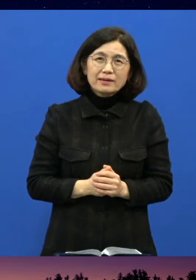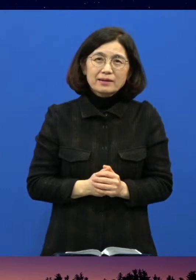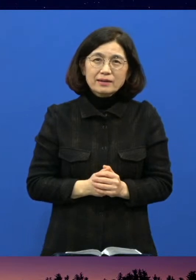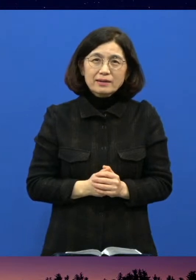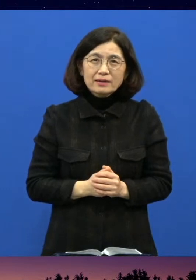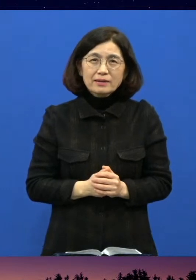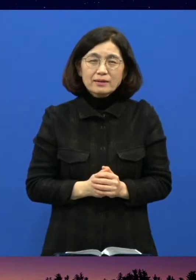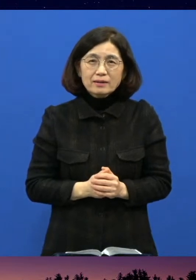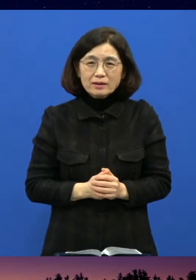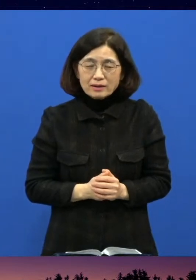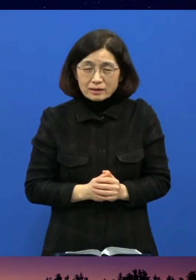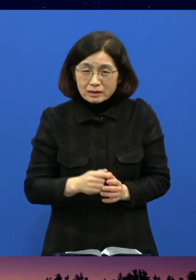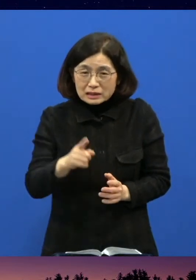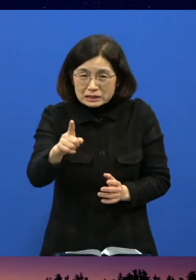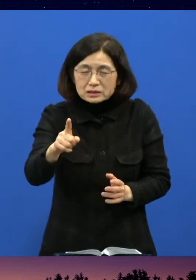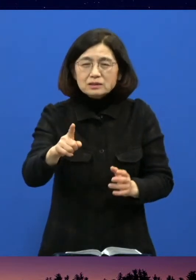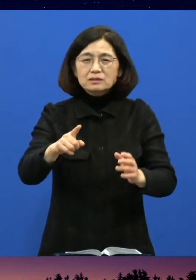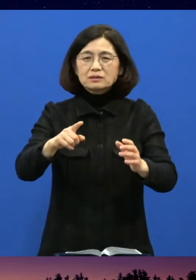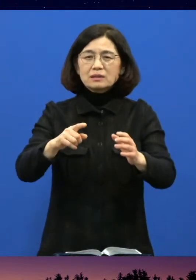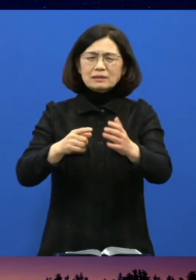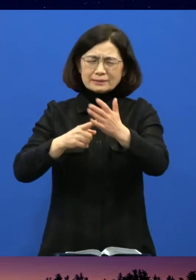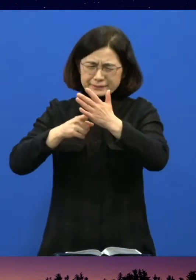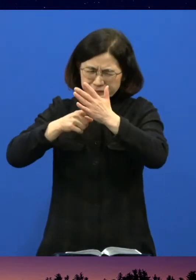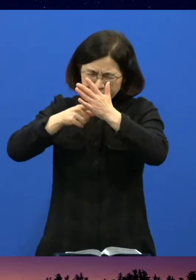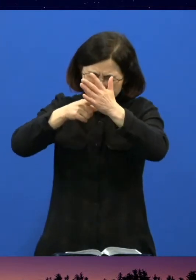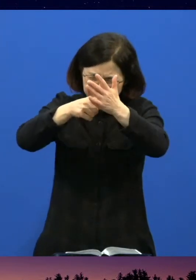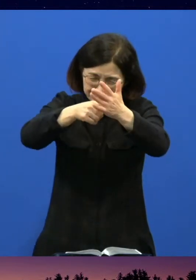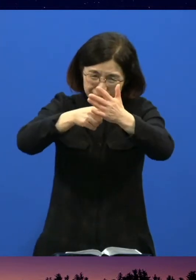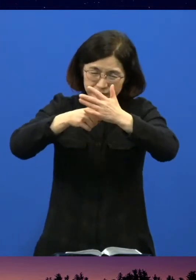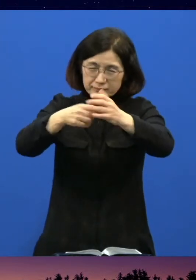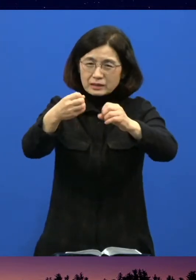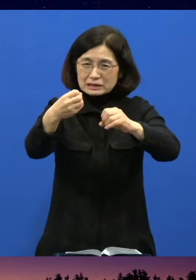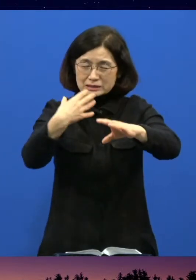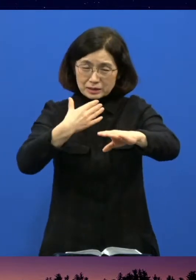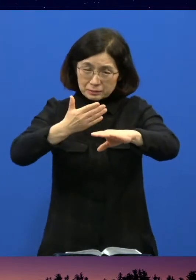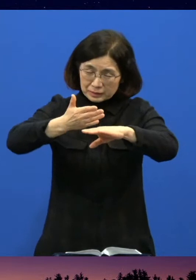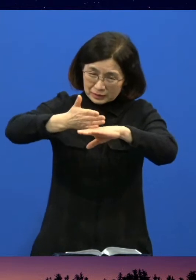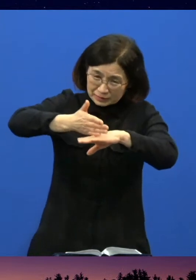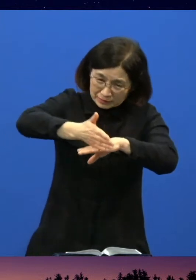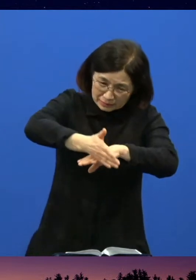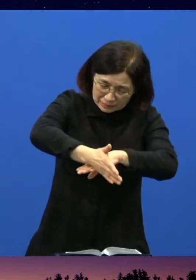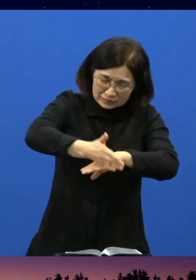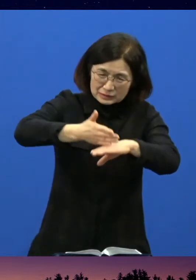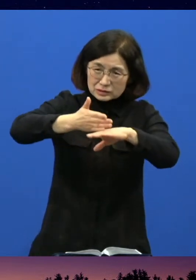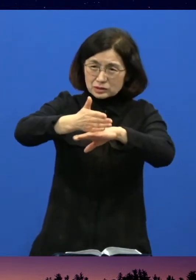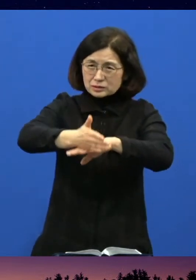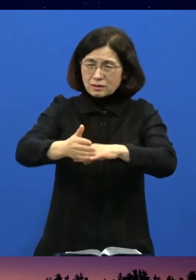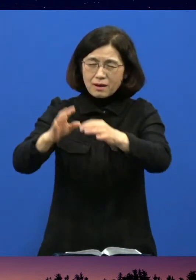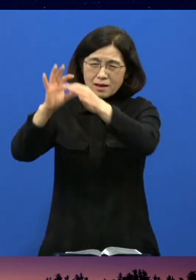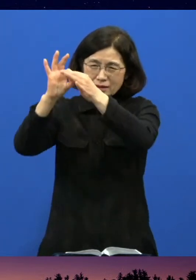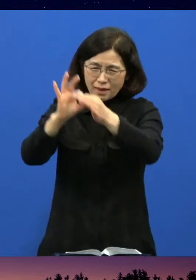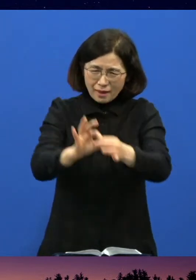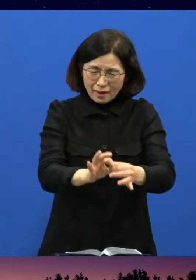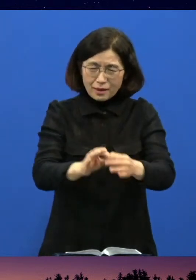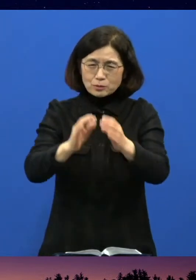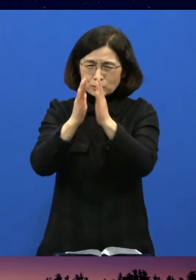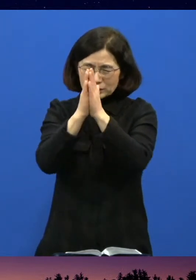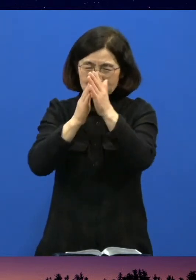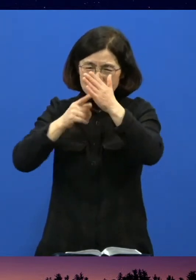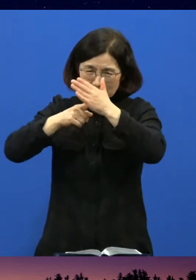기도를 배우게 되는 거예요. 그 응답 그 자체보다 그 과정을 통하여 하나님을 더